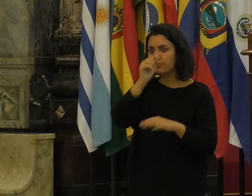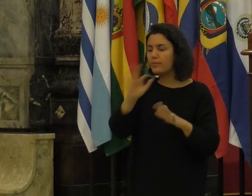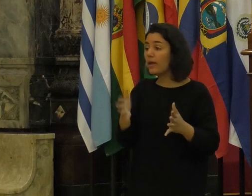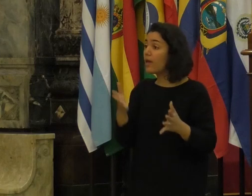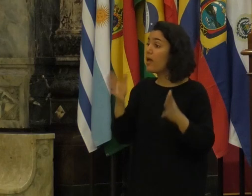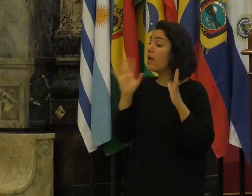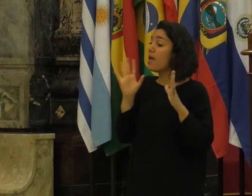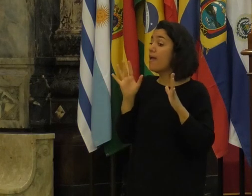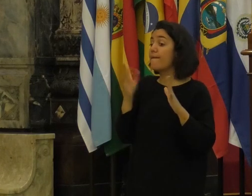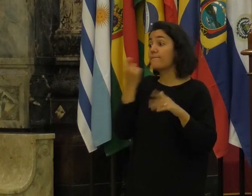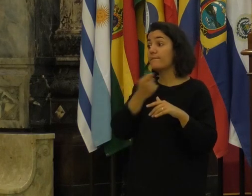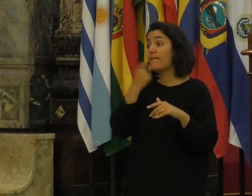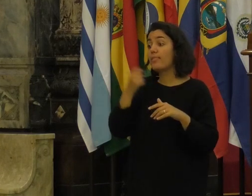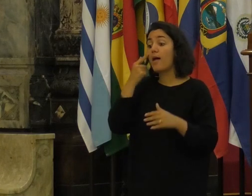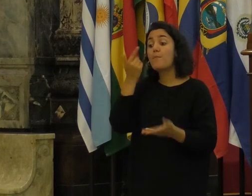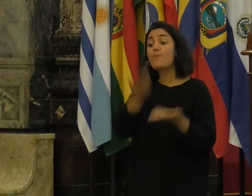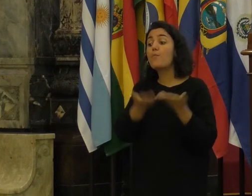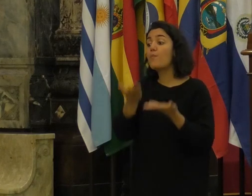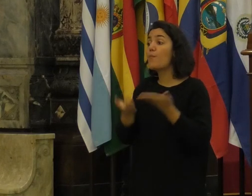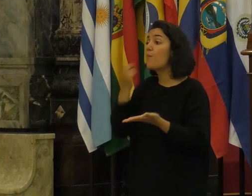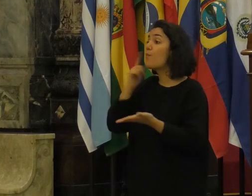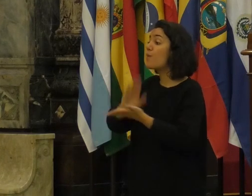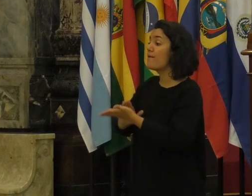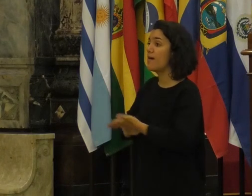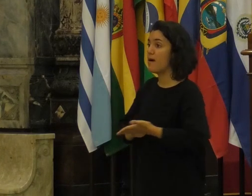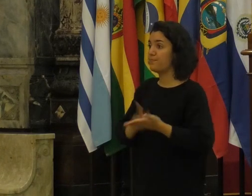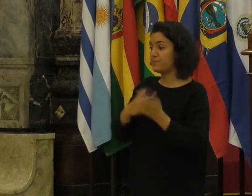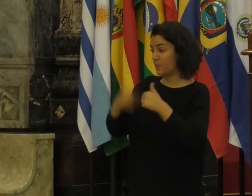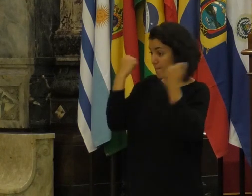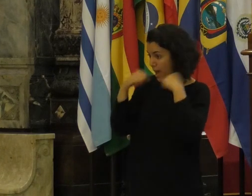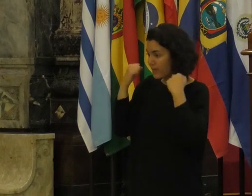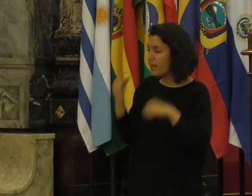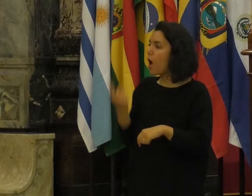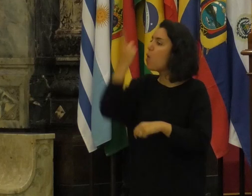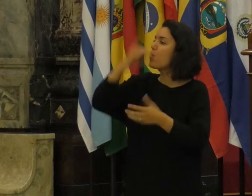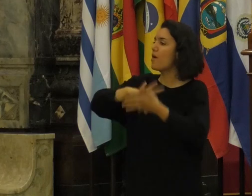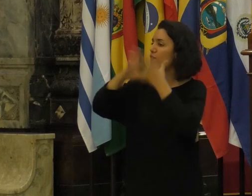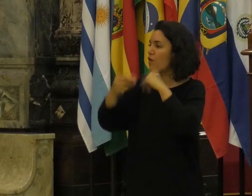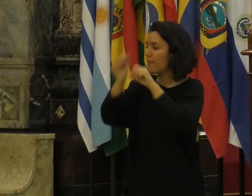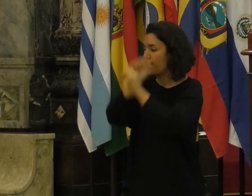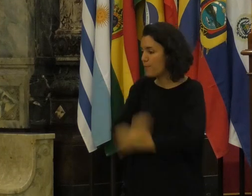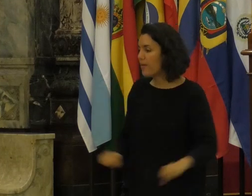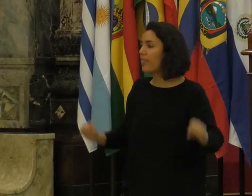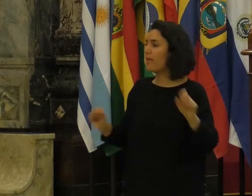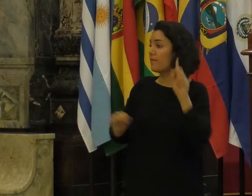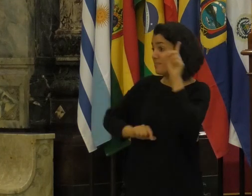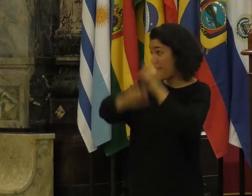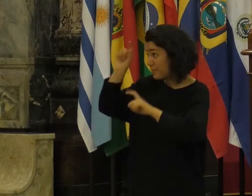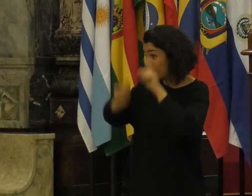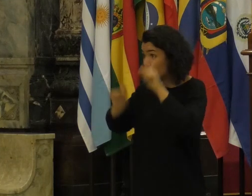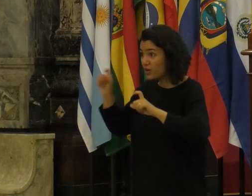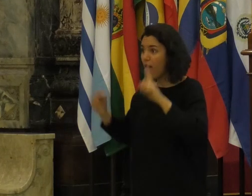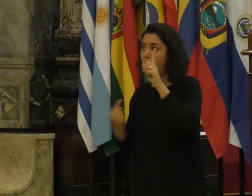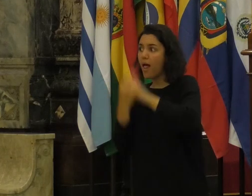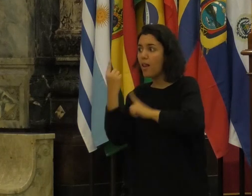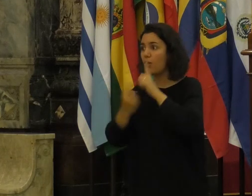ser verificado y que la práctica es uno de los posibles y para algunos y algunas escuelas